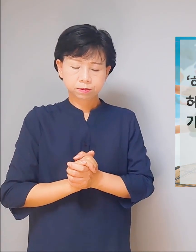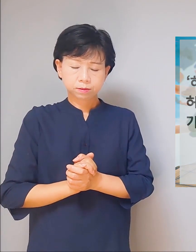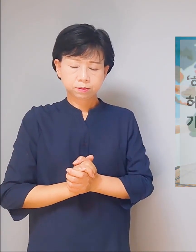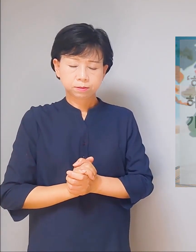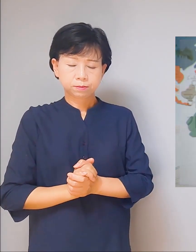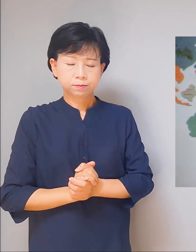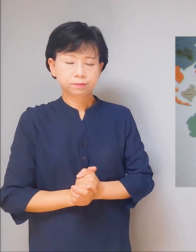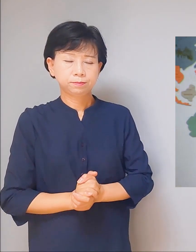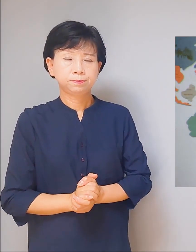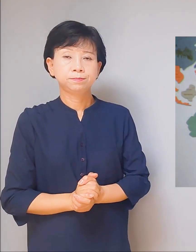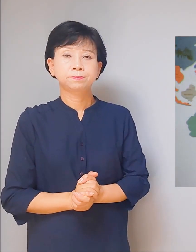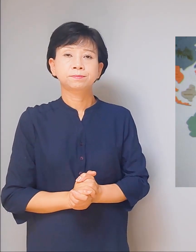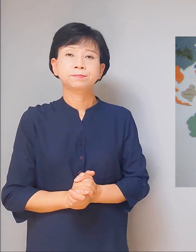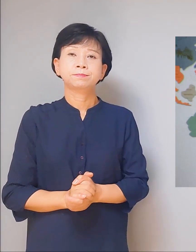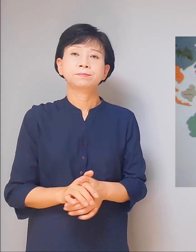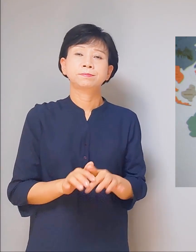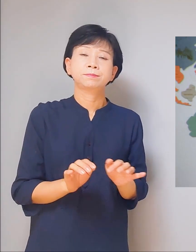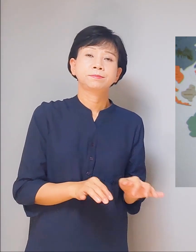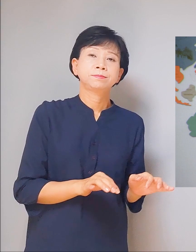아멘.